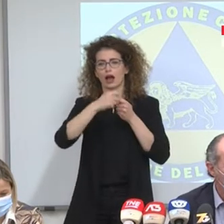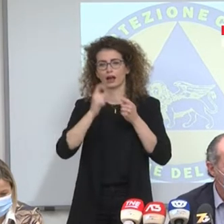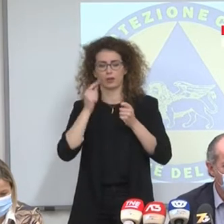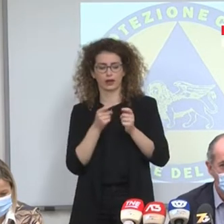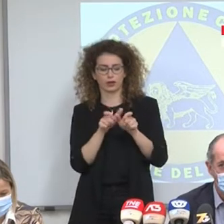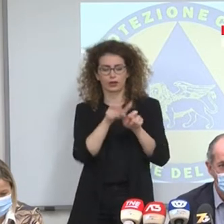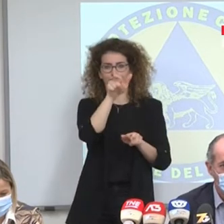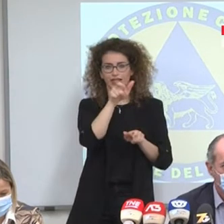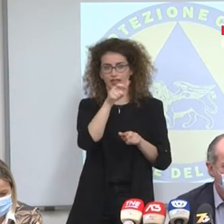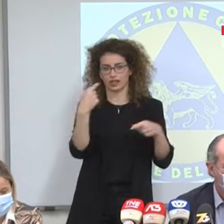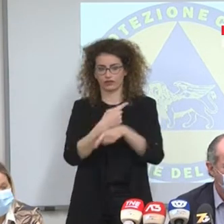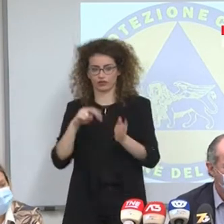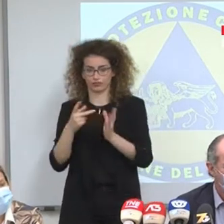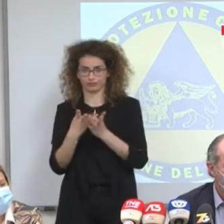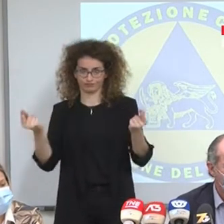qua.